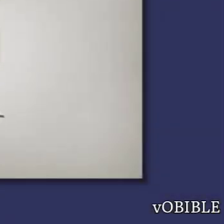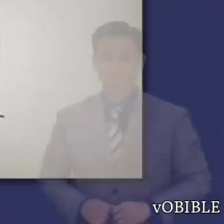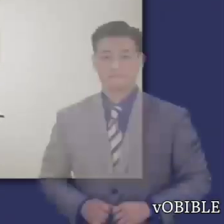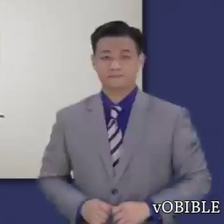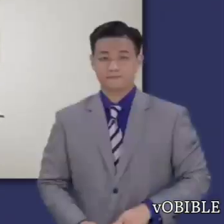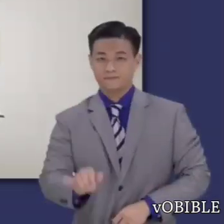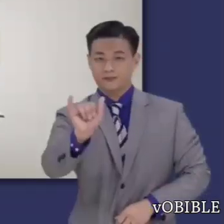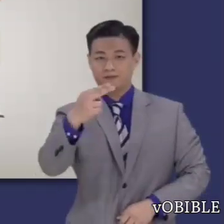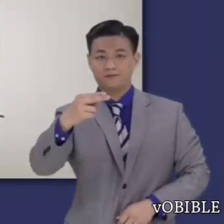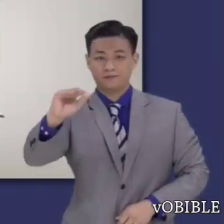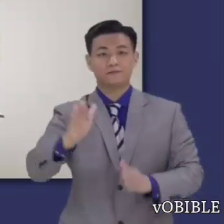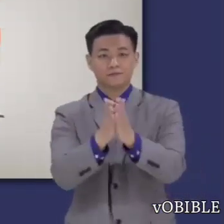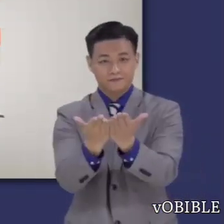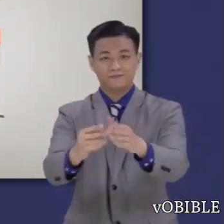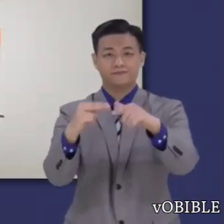以弗所书简介。